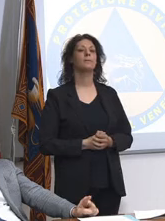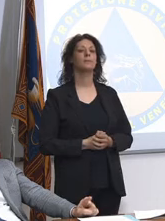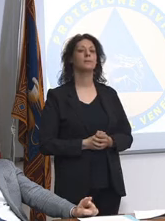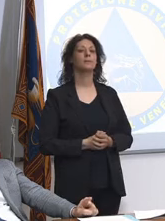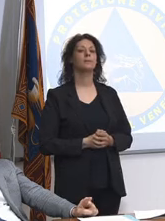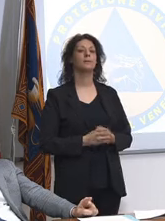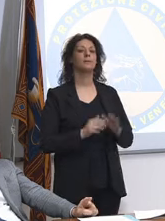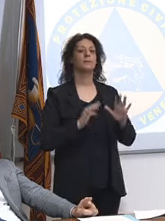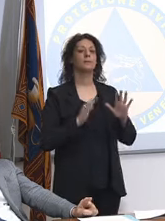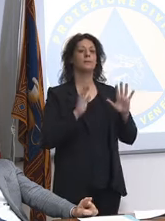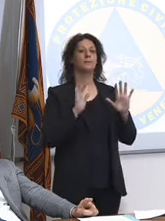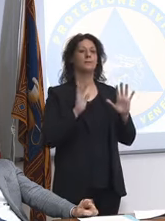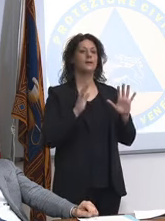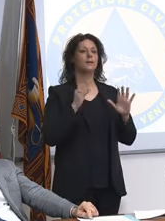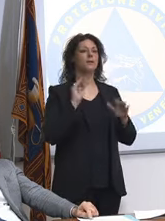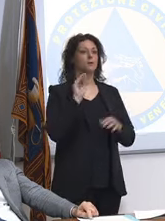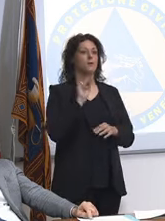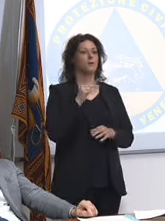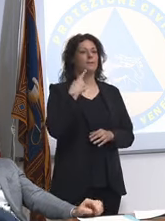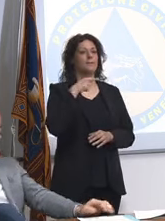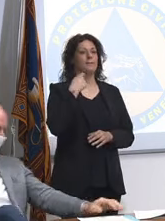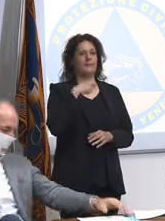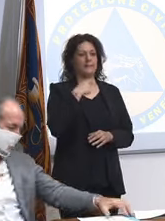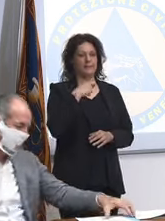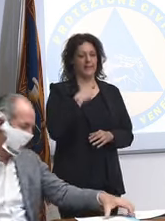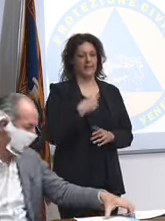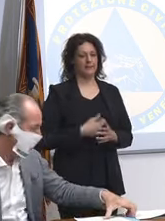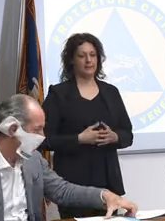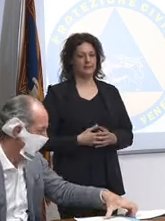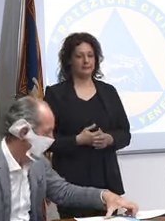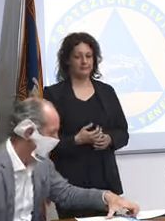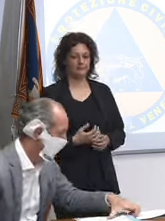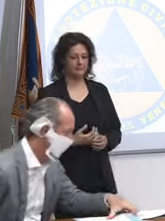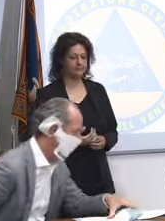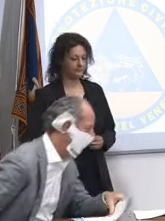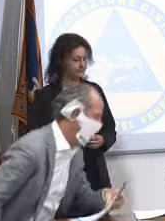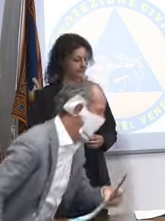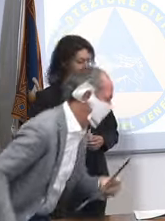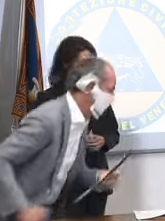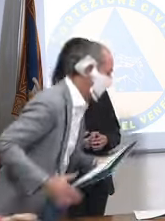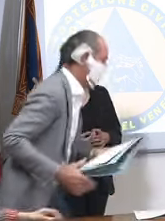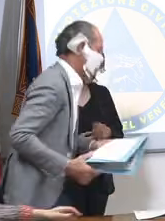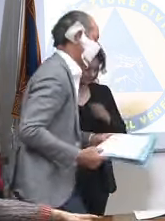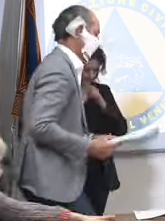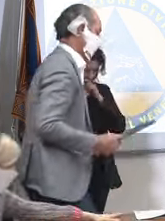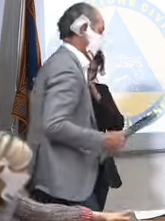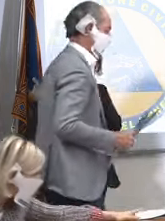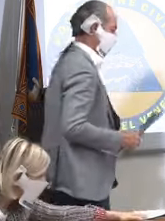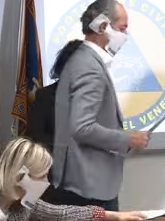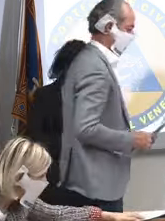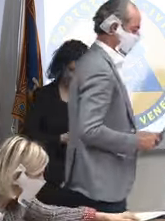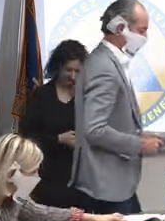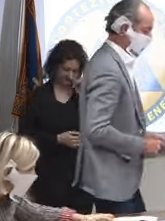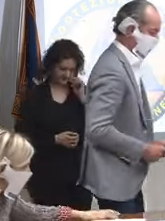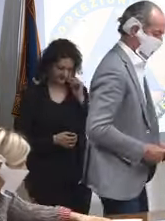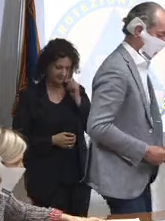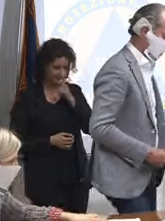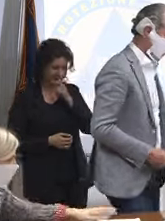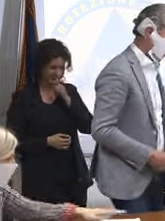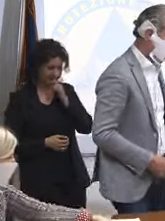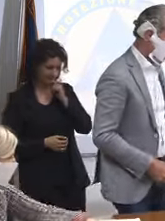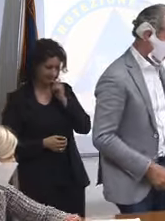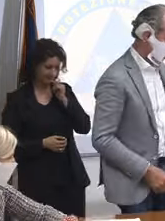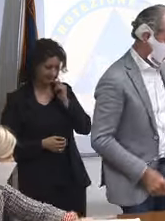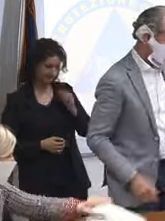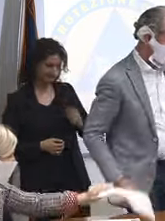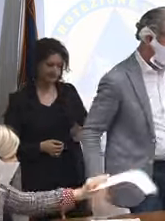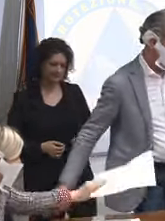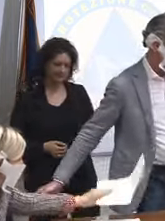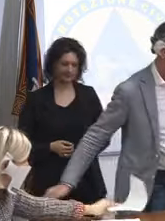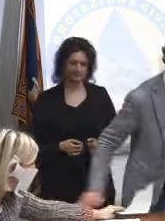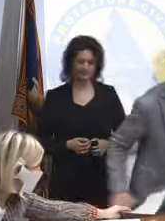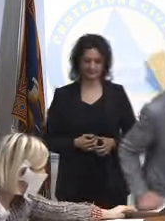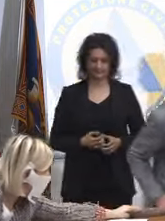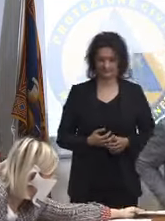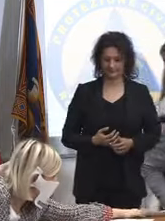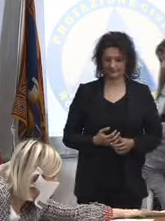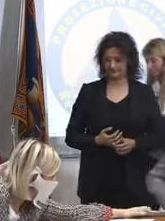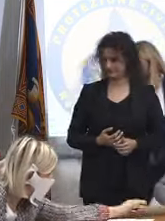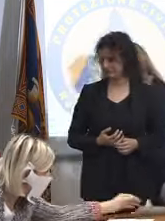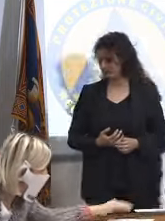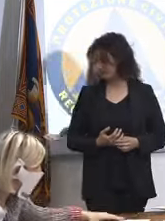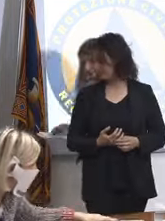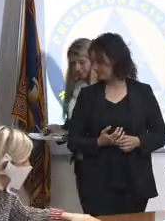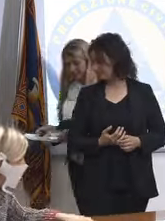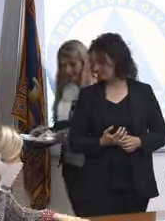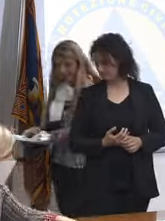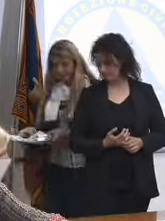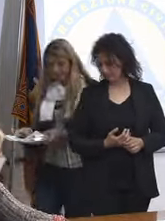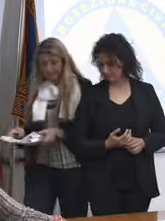confronti da chiedere al presidente Zaia. Grazie, grazie dottoressa. Ci accomodo.